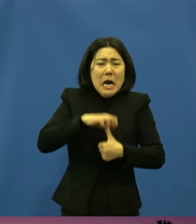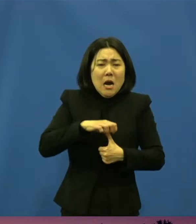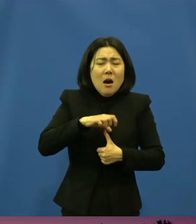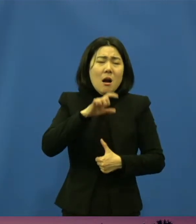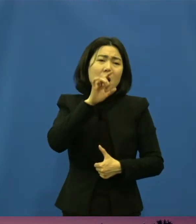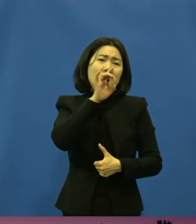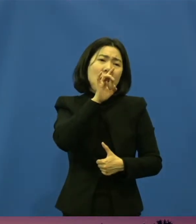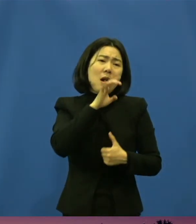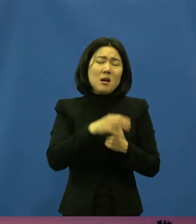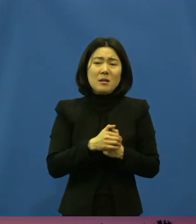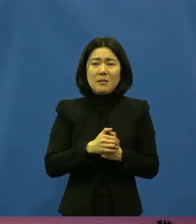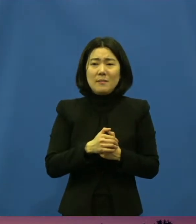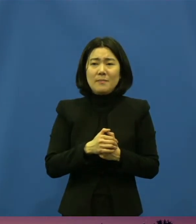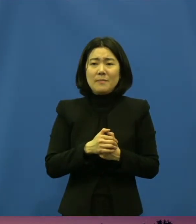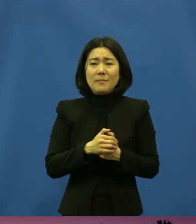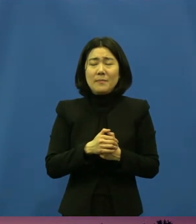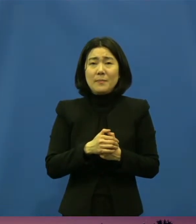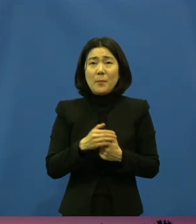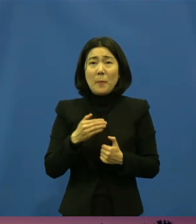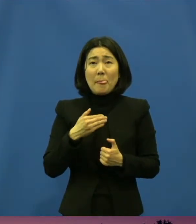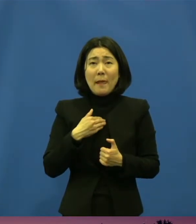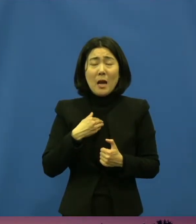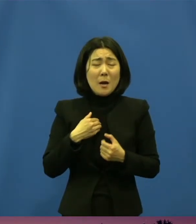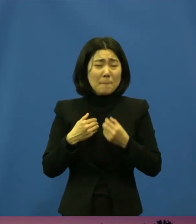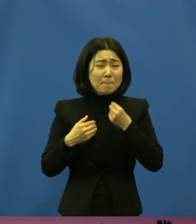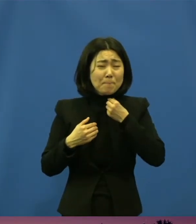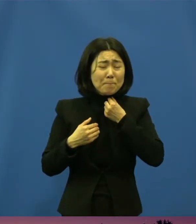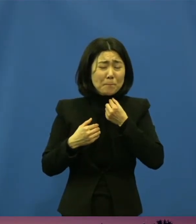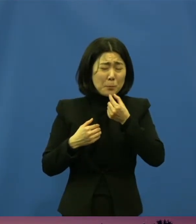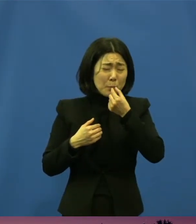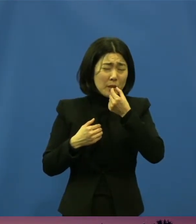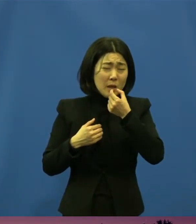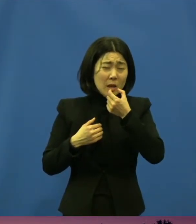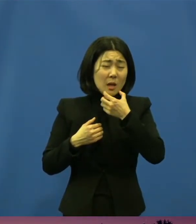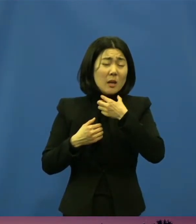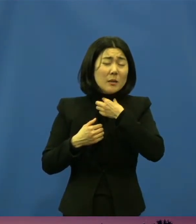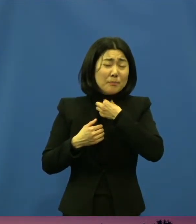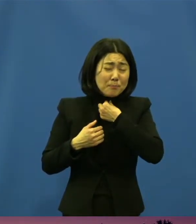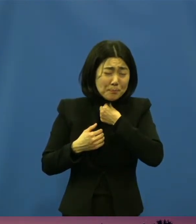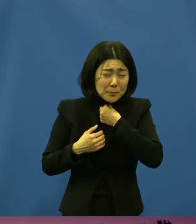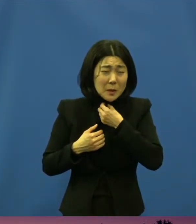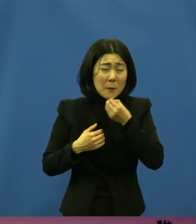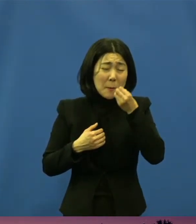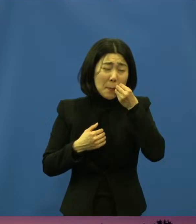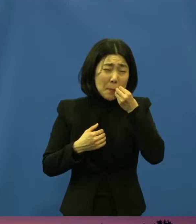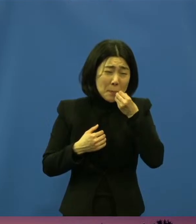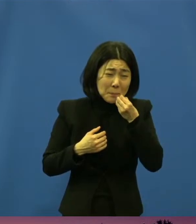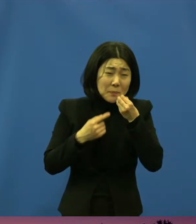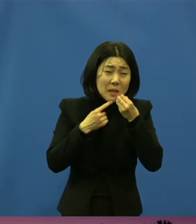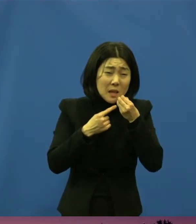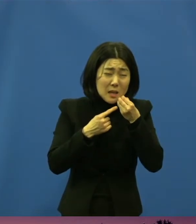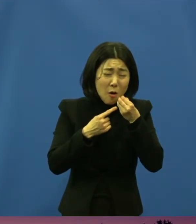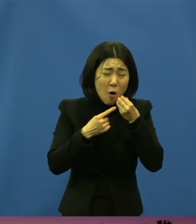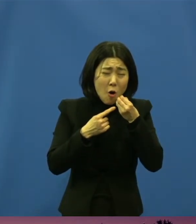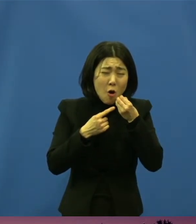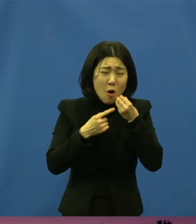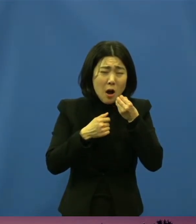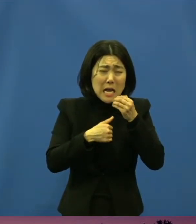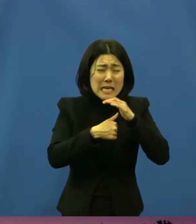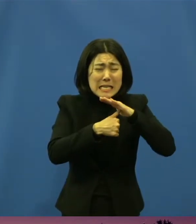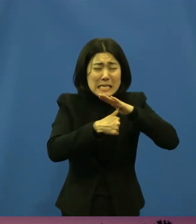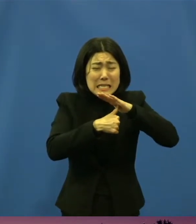내 힘으로는 육신적 욕망을 이길 수가 없어요, 여러분. 판판이 져요. 그래서 이 정욕과